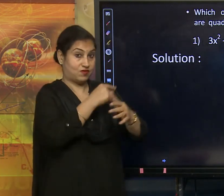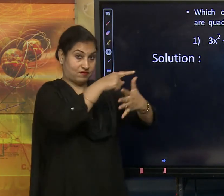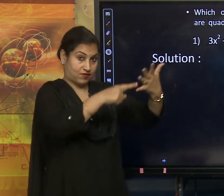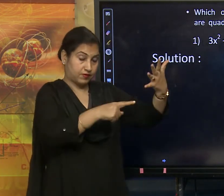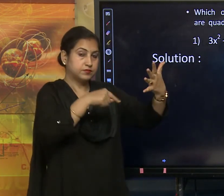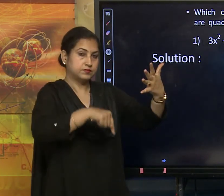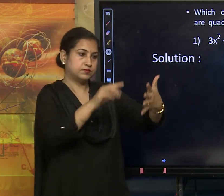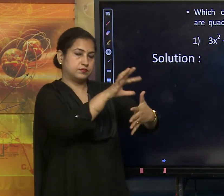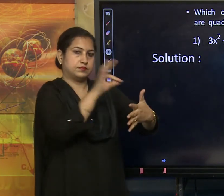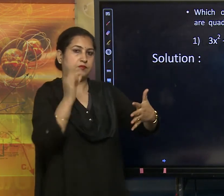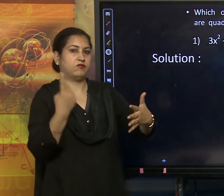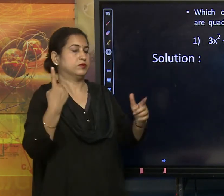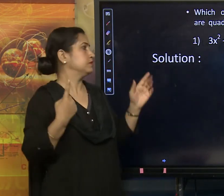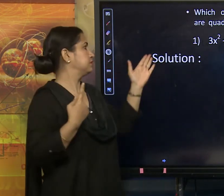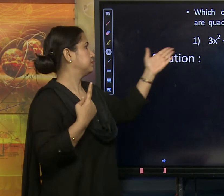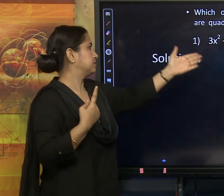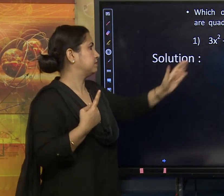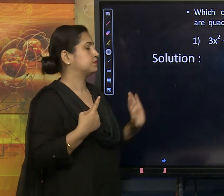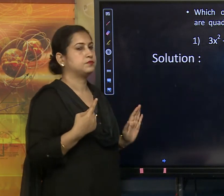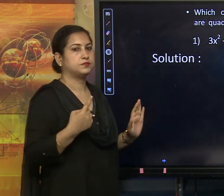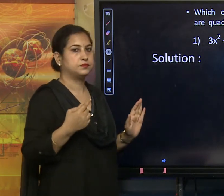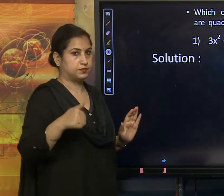पहला समीकरण उन 5 में से हम यहाँ पे ले रहे हैं।